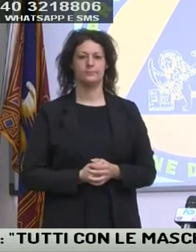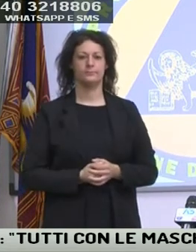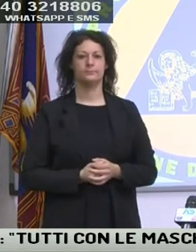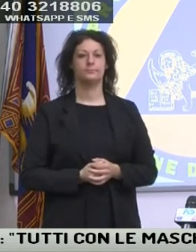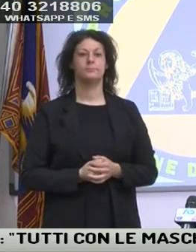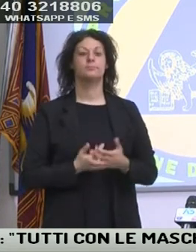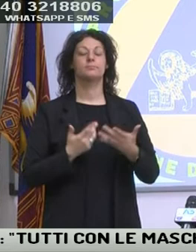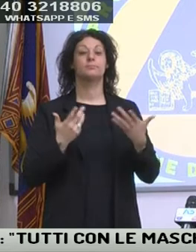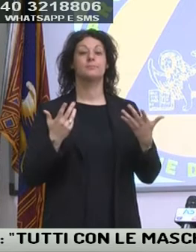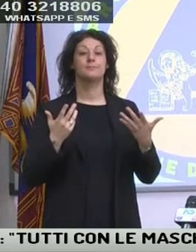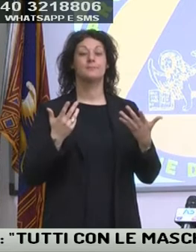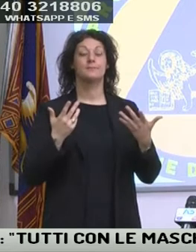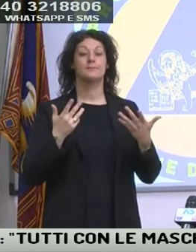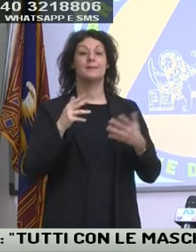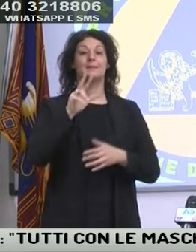e